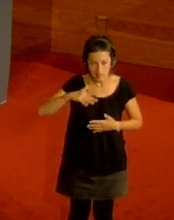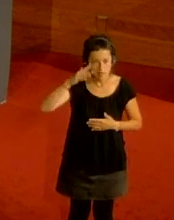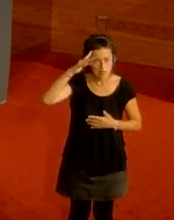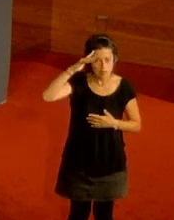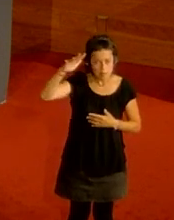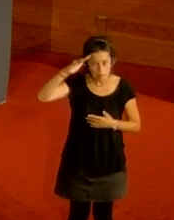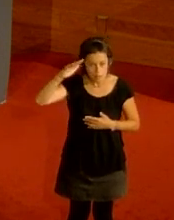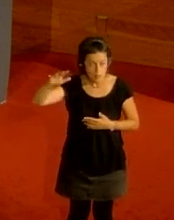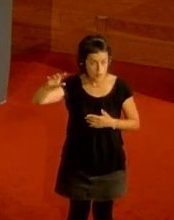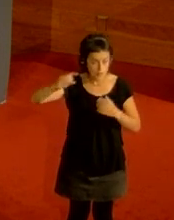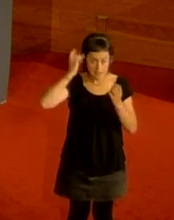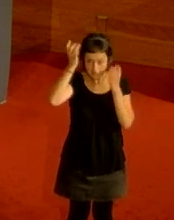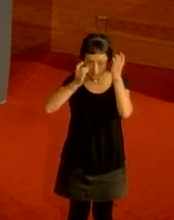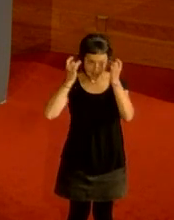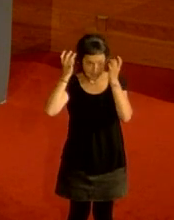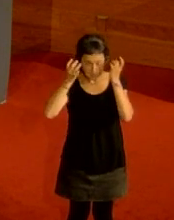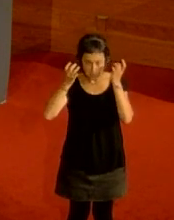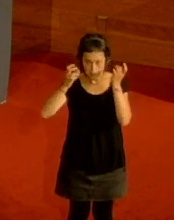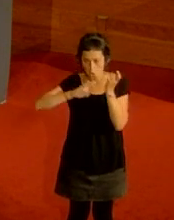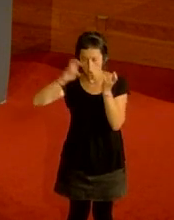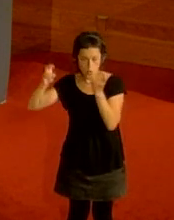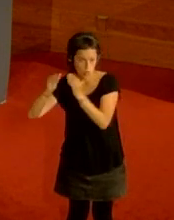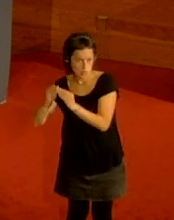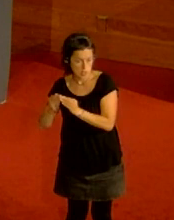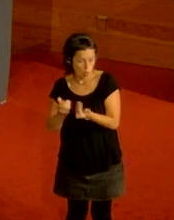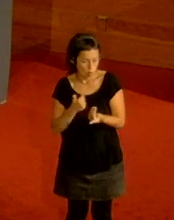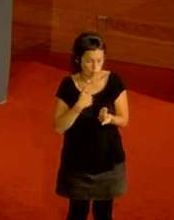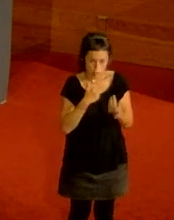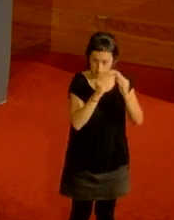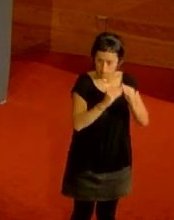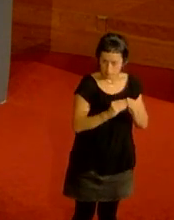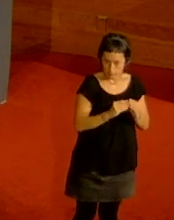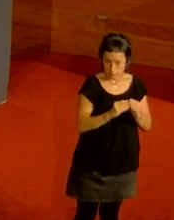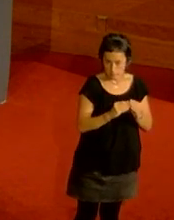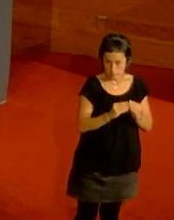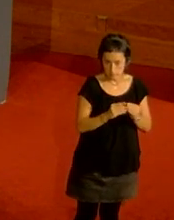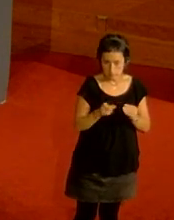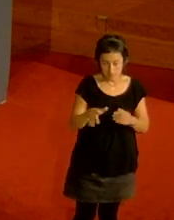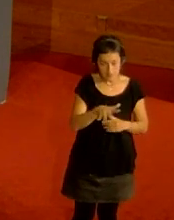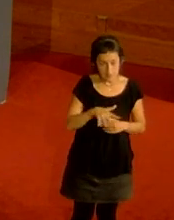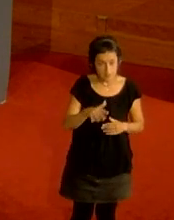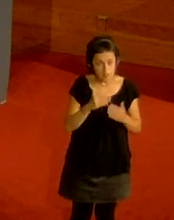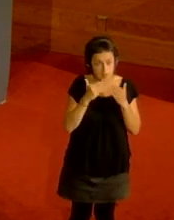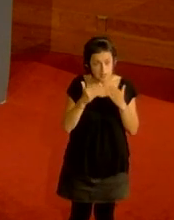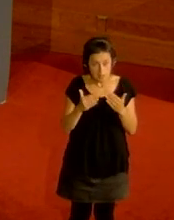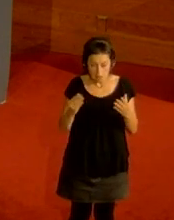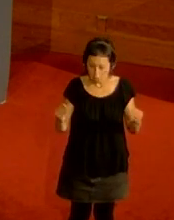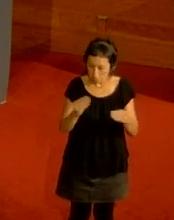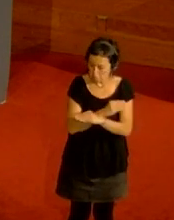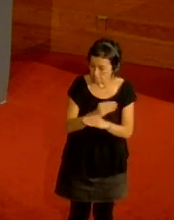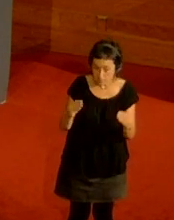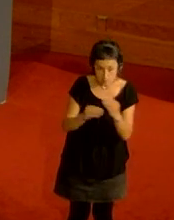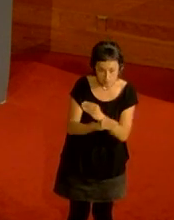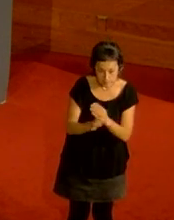creativos tanto que hacen otros o que hacemos nosotros en los que eh las contradicciones pueden convivir porque